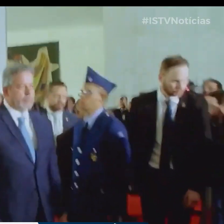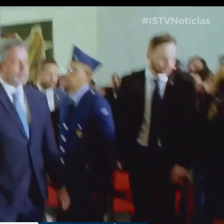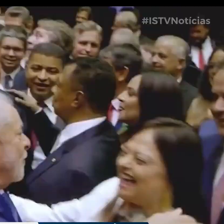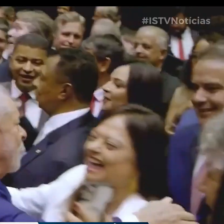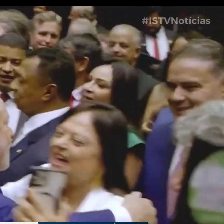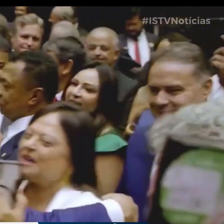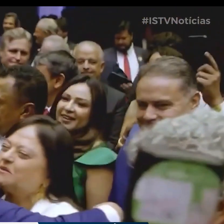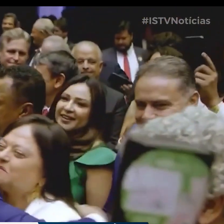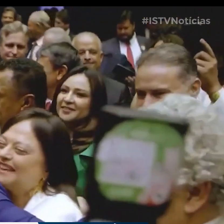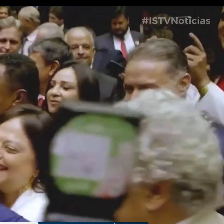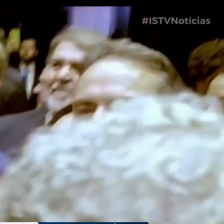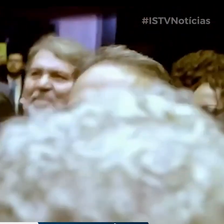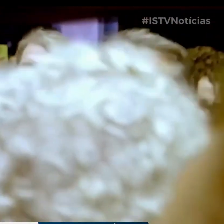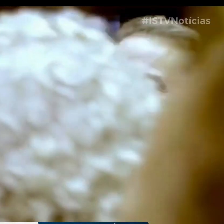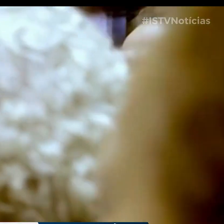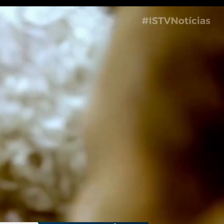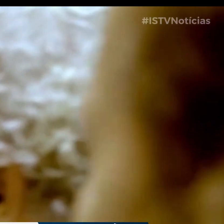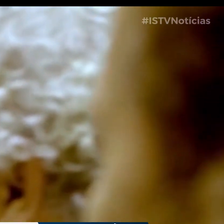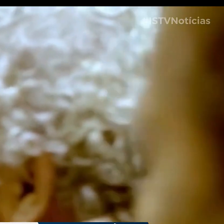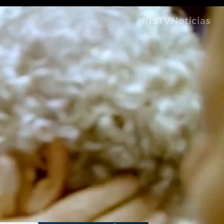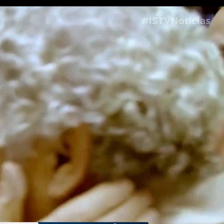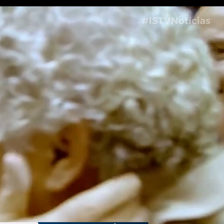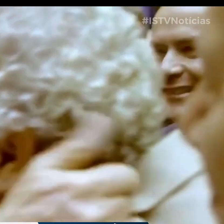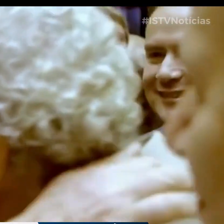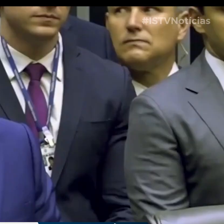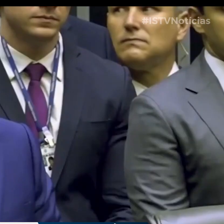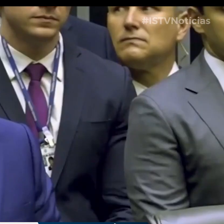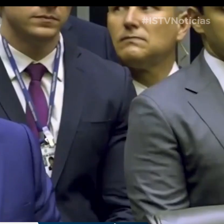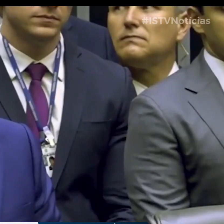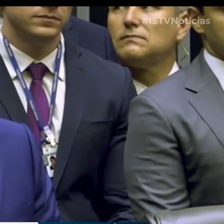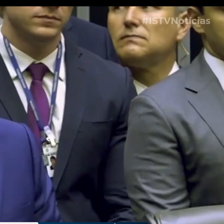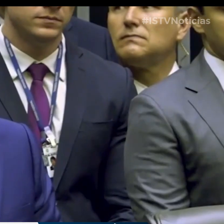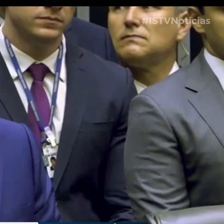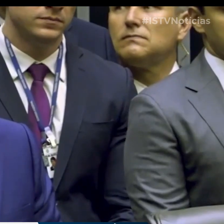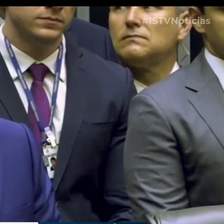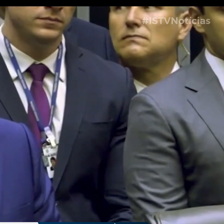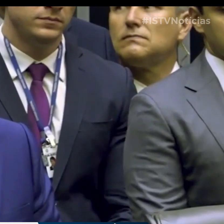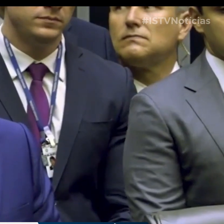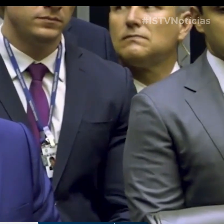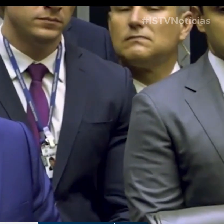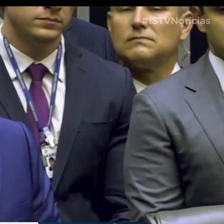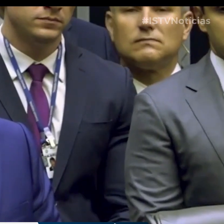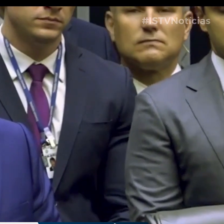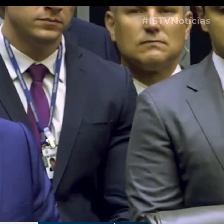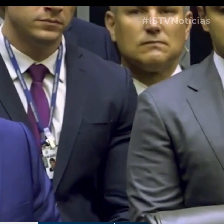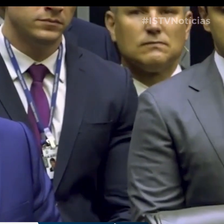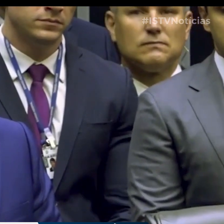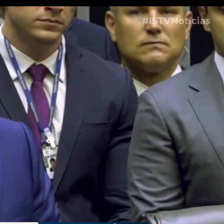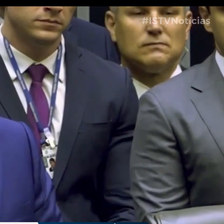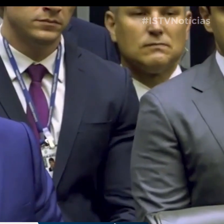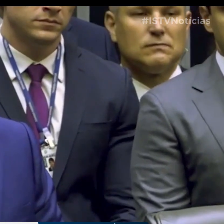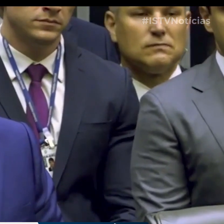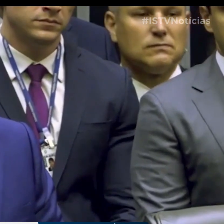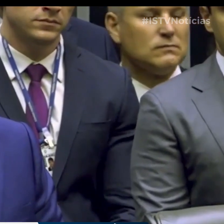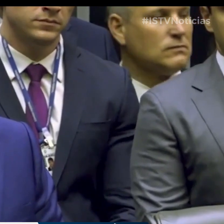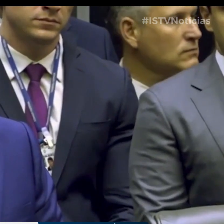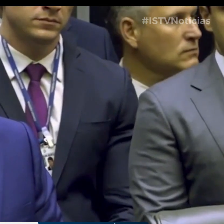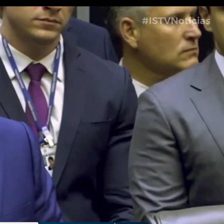oscilou dois pontos percentuais para baixo passando de 39% para 37%. já reprovação